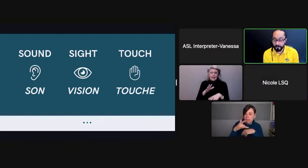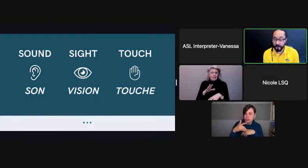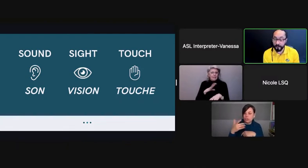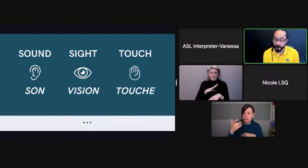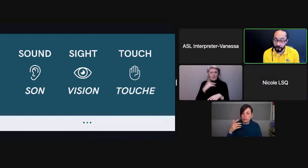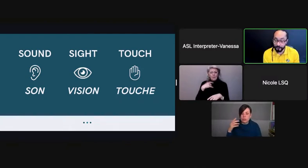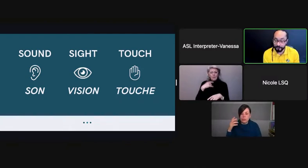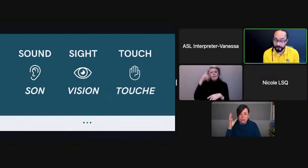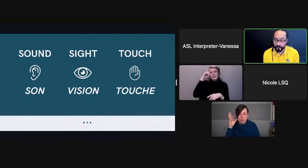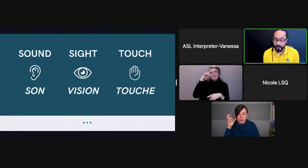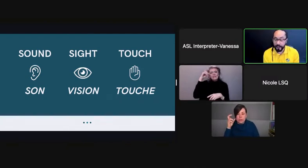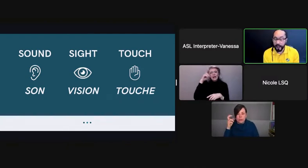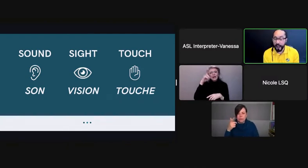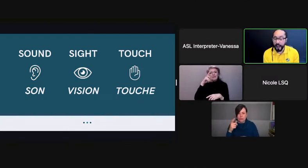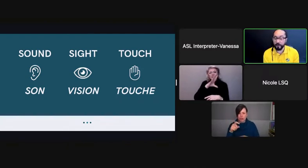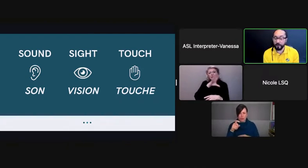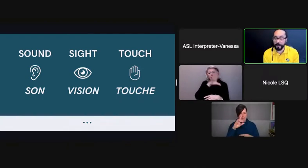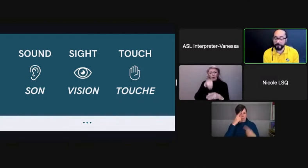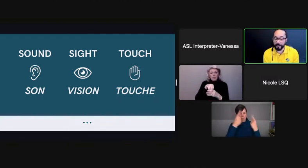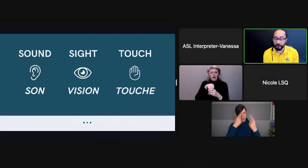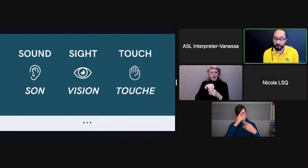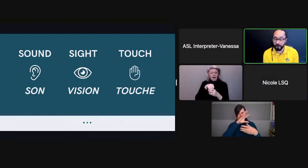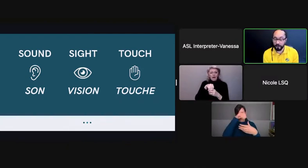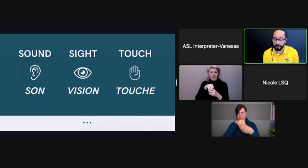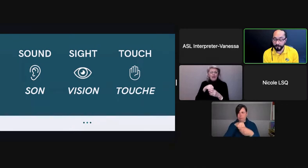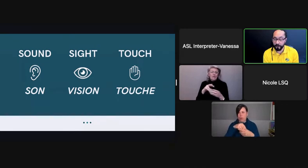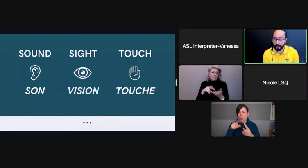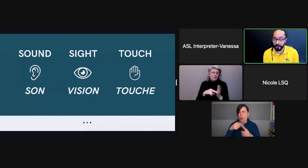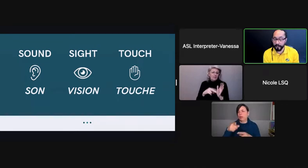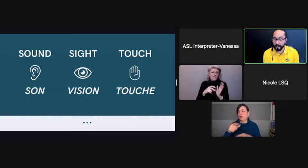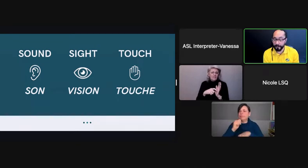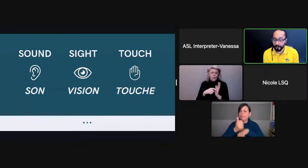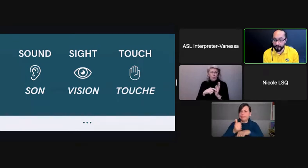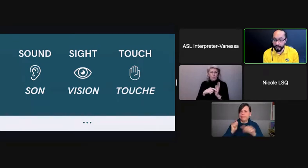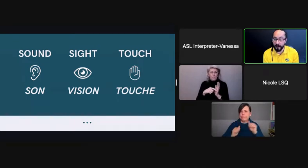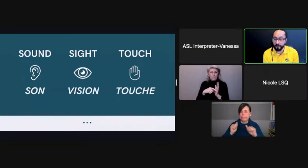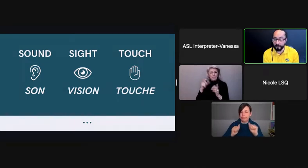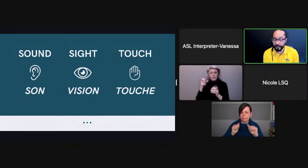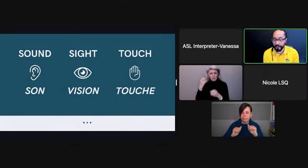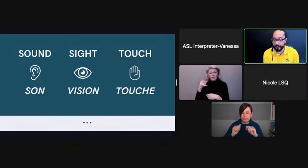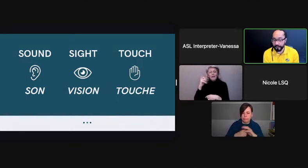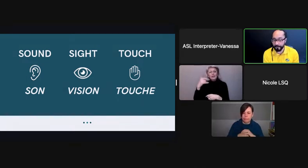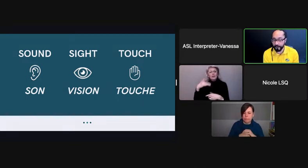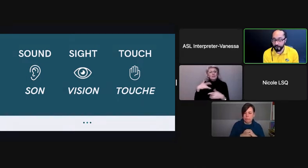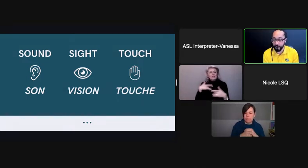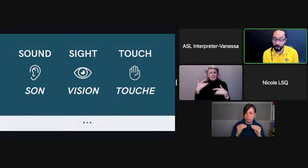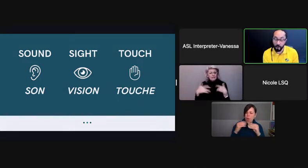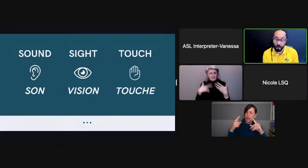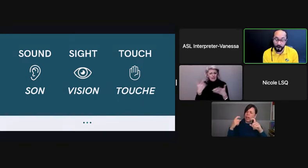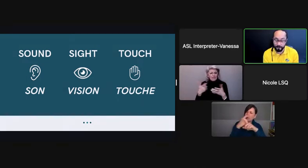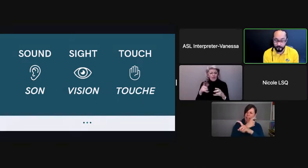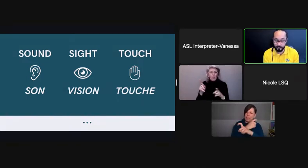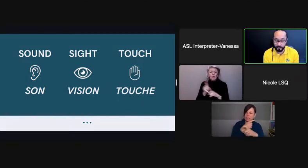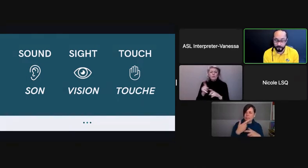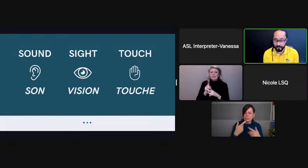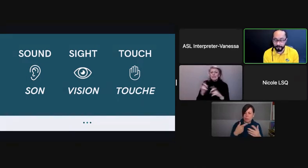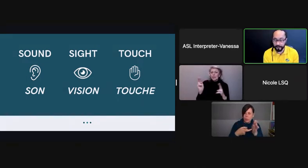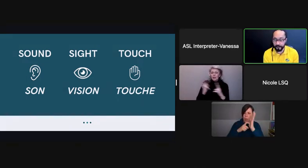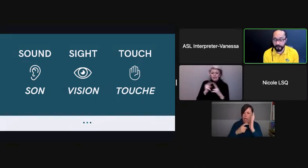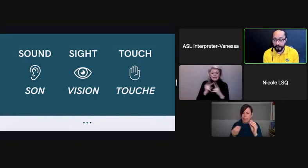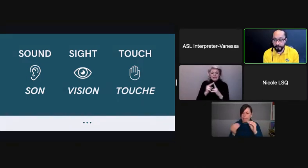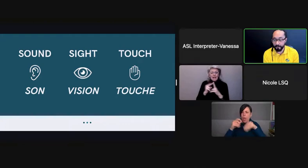expérience globale. Donc, ça prend de la conscientisation, ça prend de la connaissance et